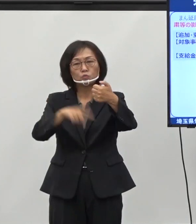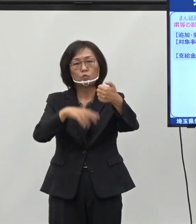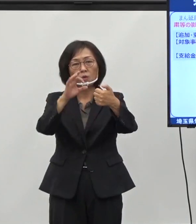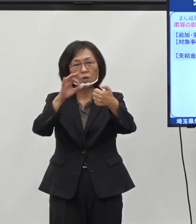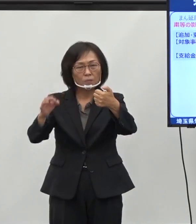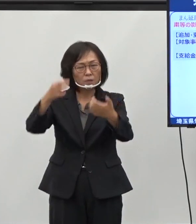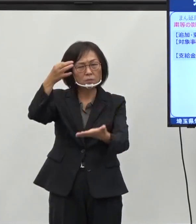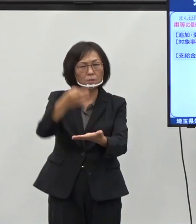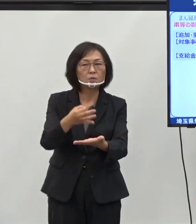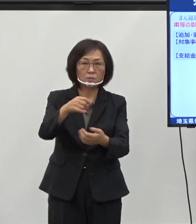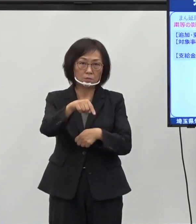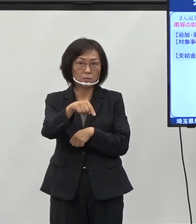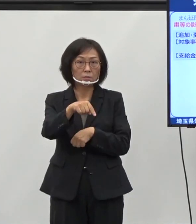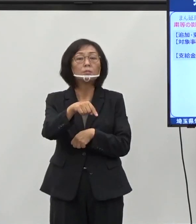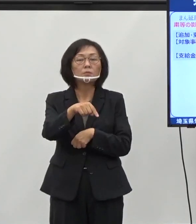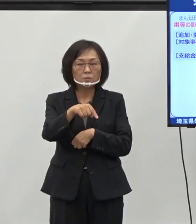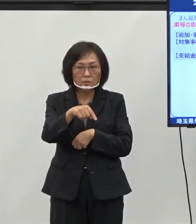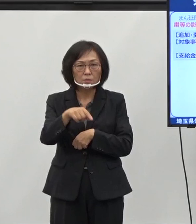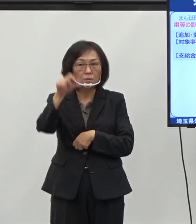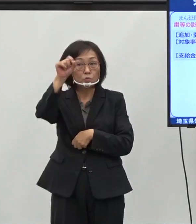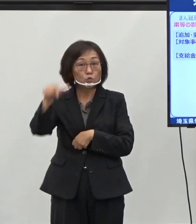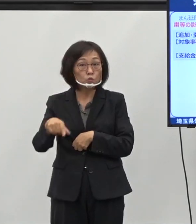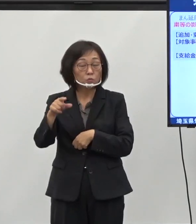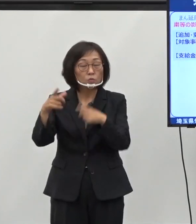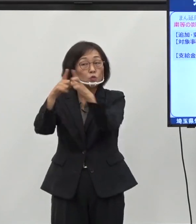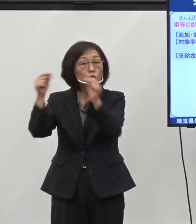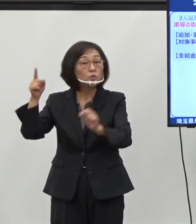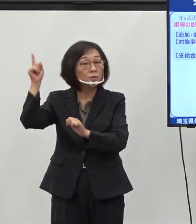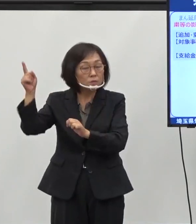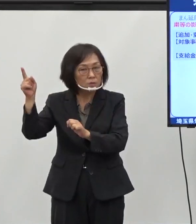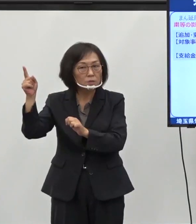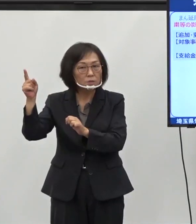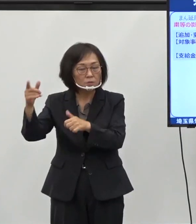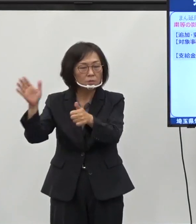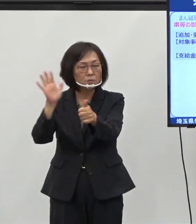減少し、国の月次支援金を受けた